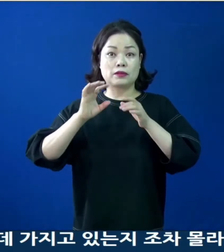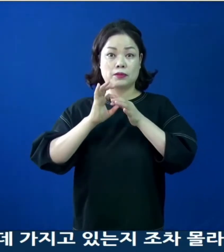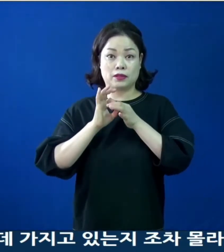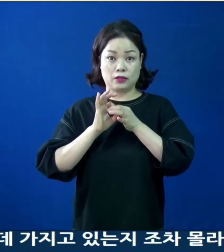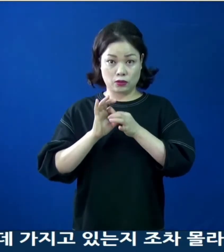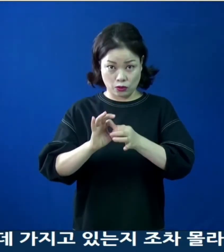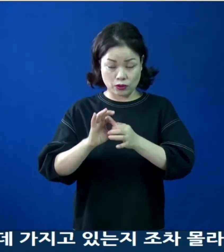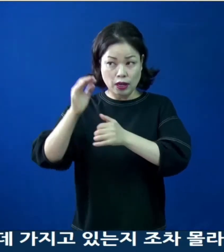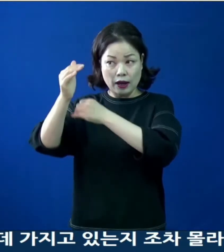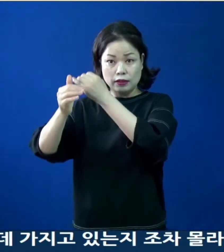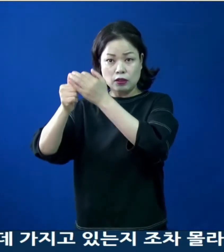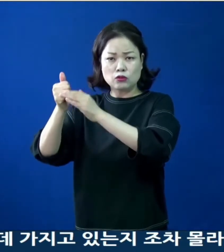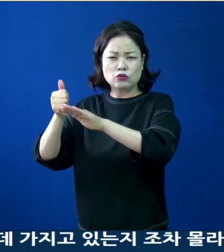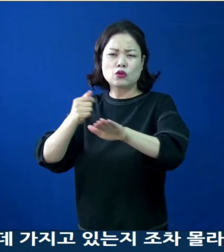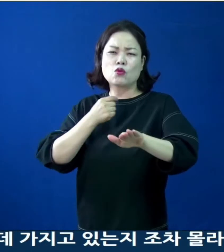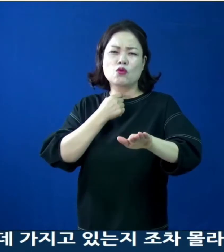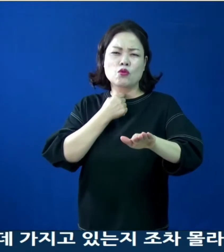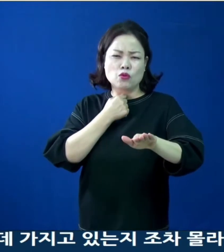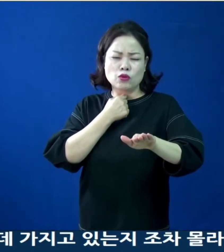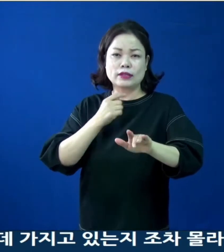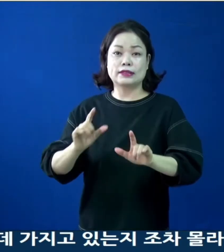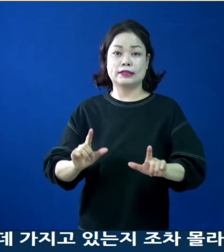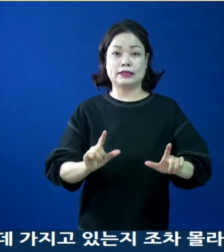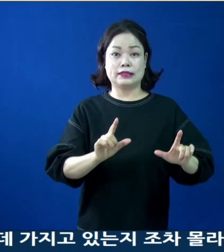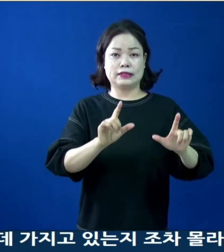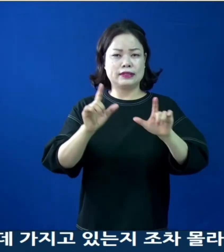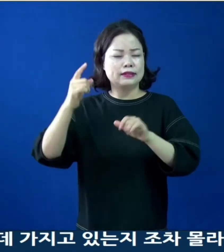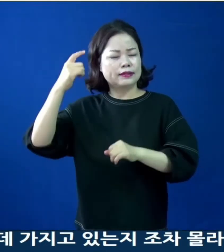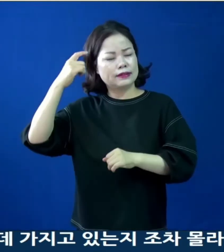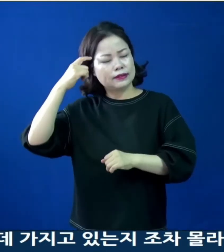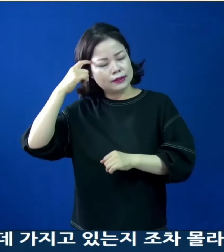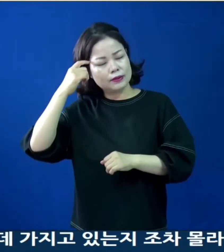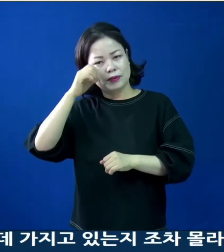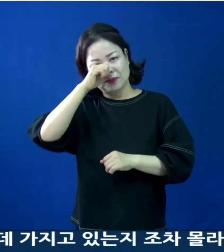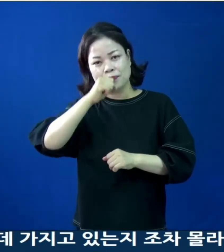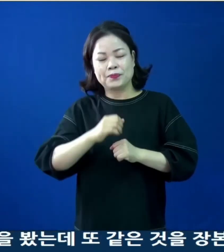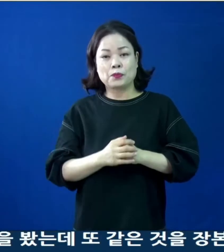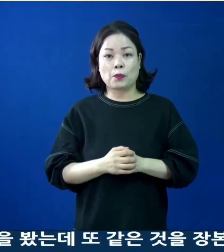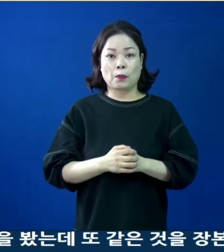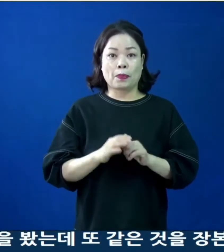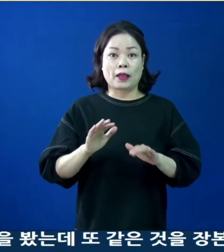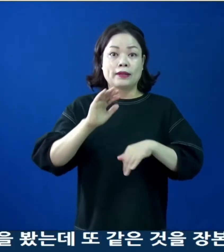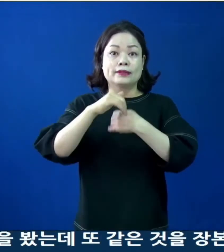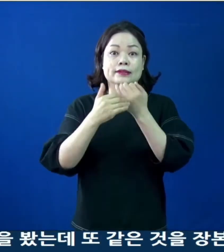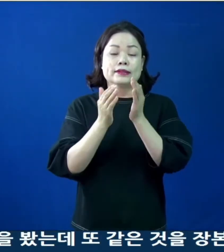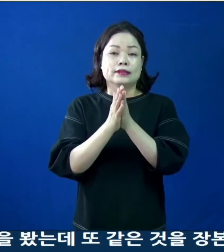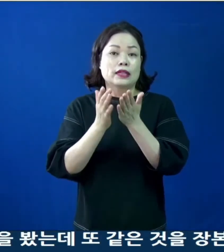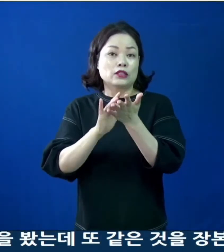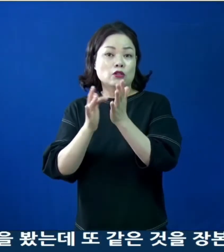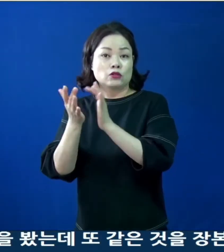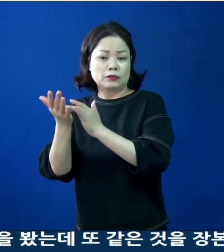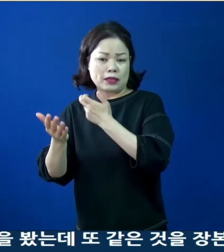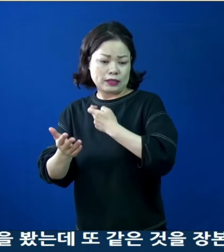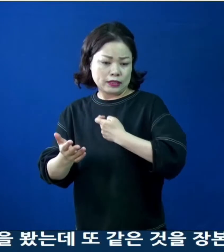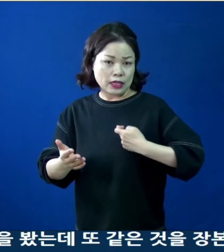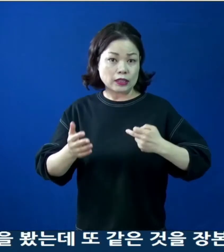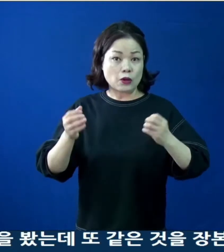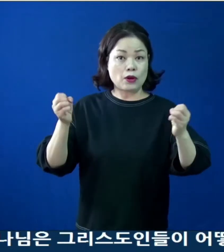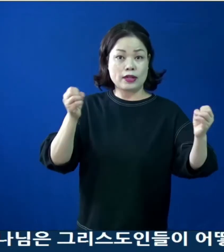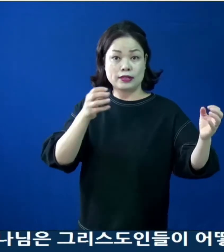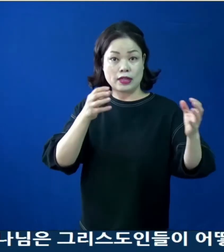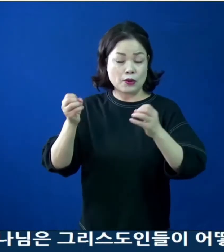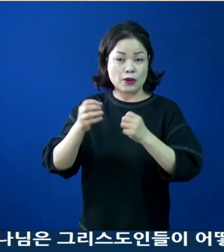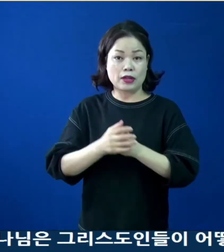통해서 하나님이 우리에게 요구하시는 삶을 생각해 보면 좋겠습니다. 오늘 성경은 예수님과 제자들의